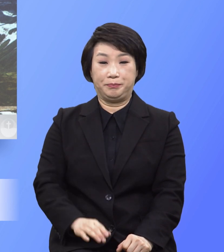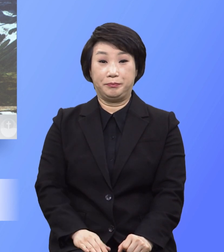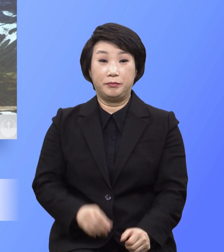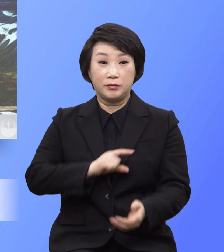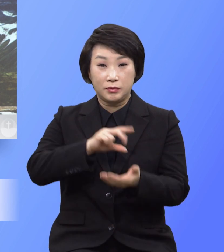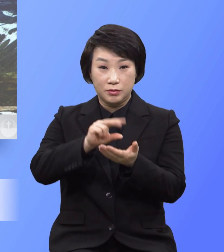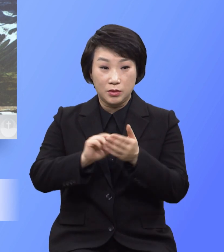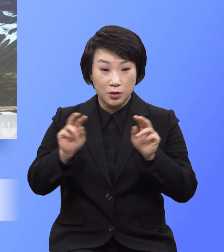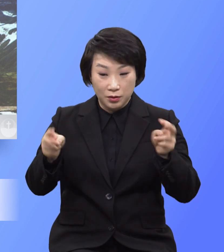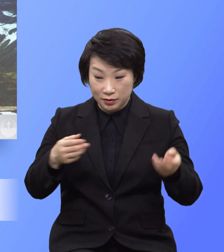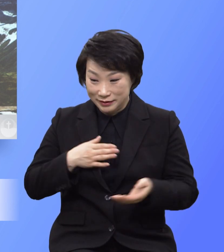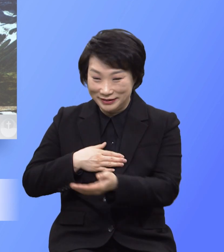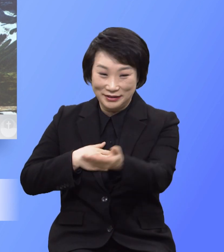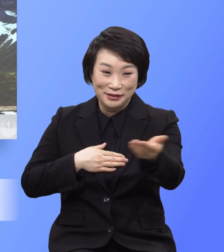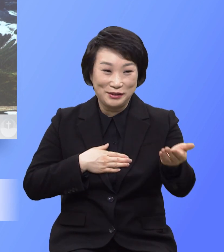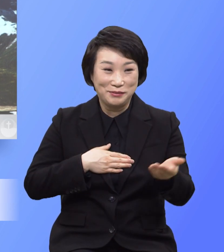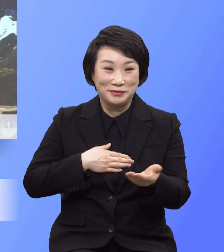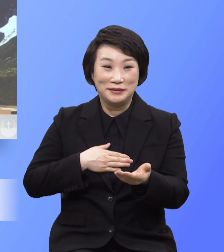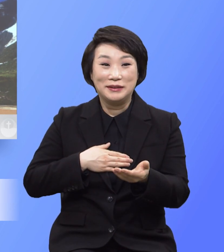이름이라고 하는 제목으로